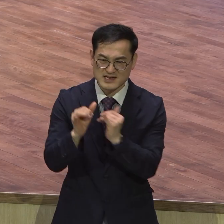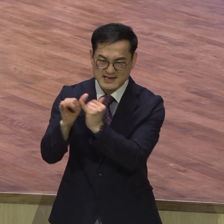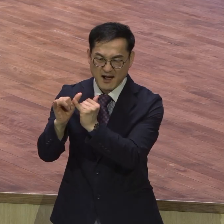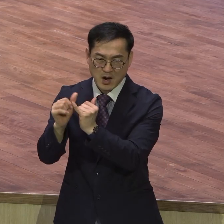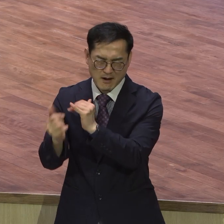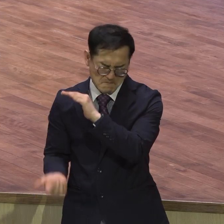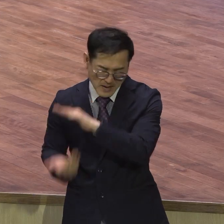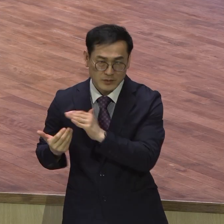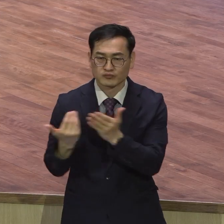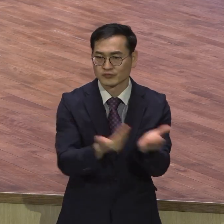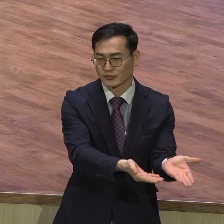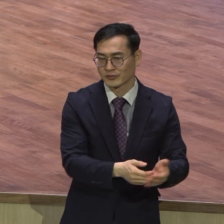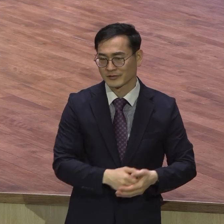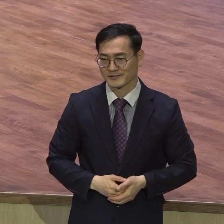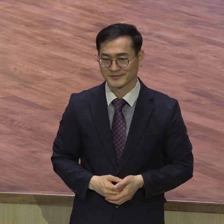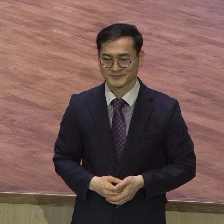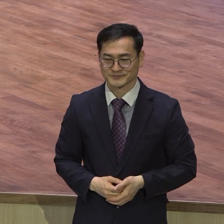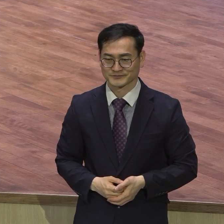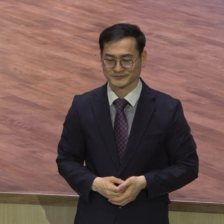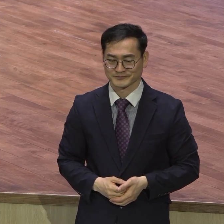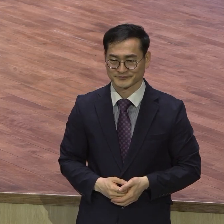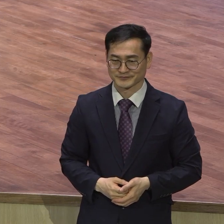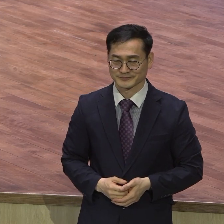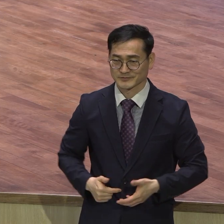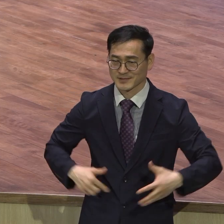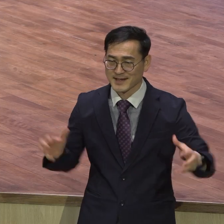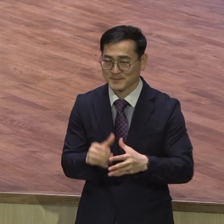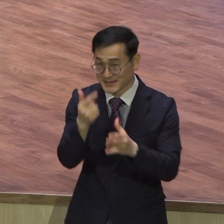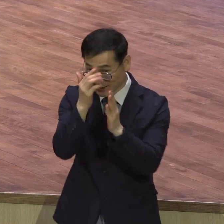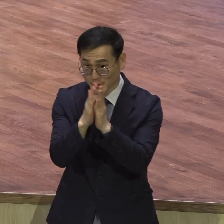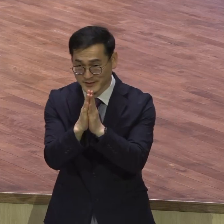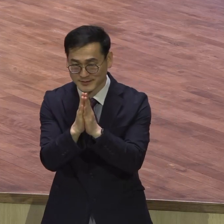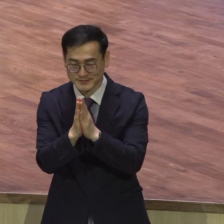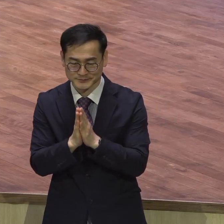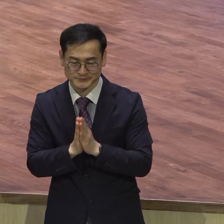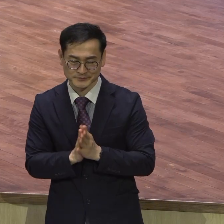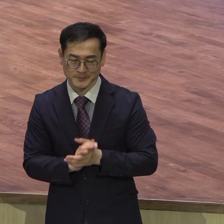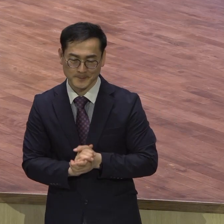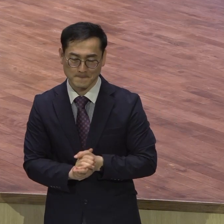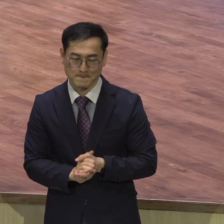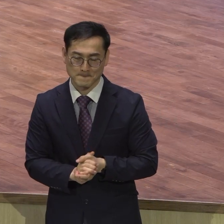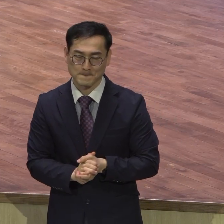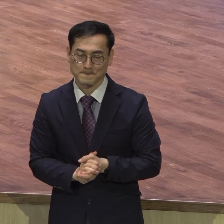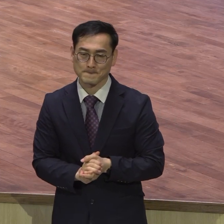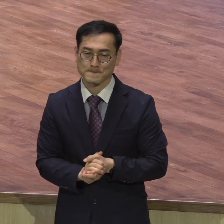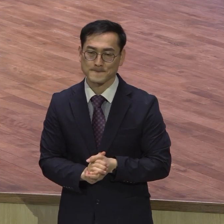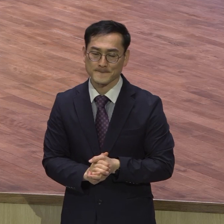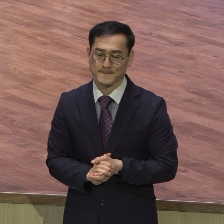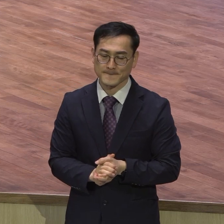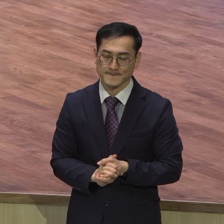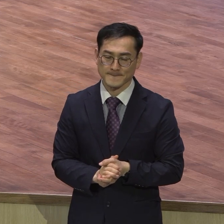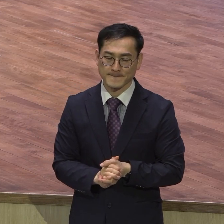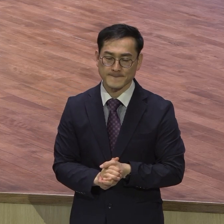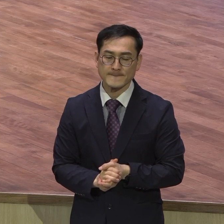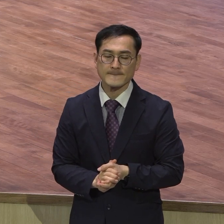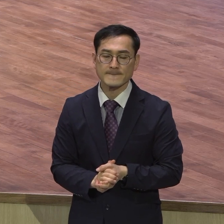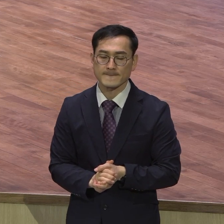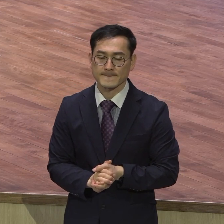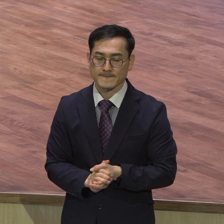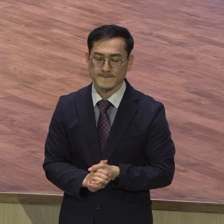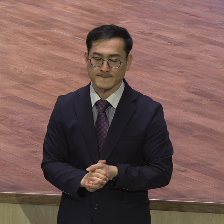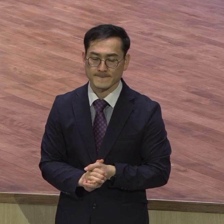제물어 주부합니다 자 우리 합심해서 기도하겠습니다 하나님께 기도하러 나왔으니까 하나님이 아버지 하는 순간에 들어요 안 들어요